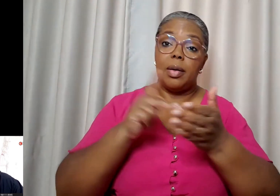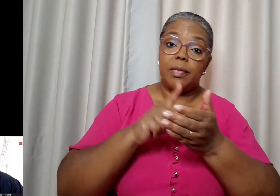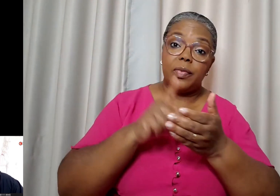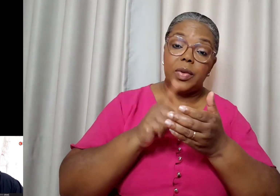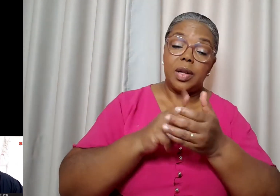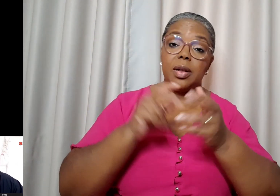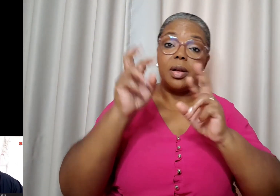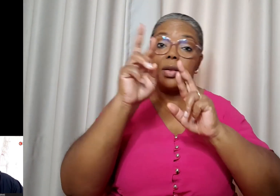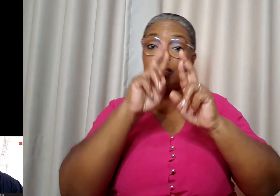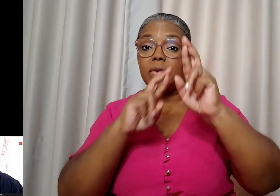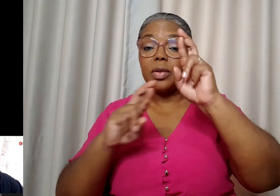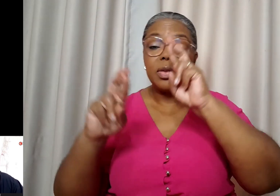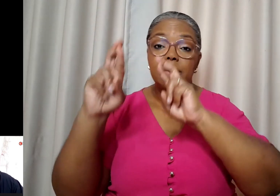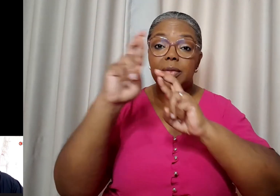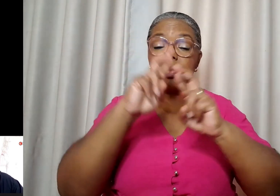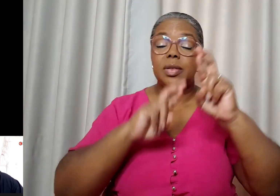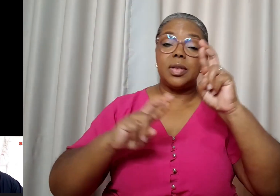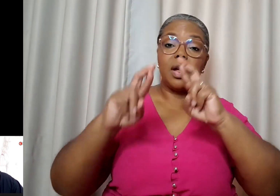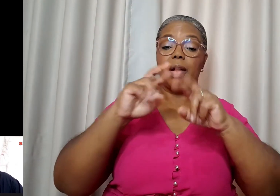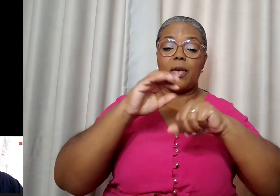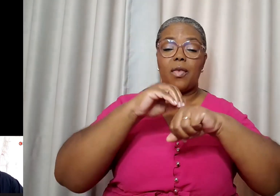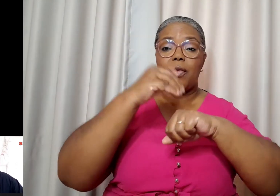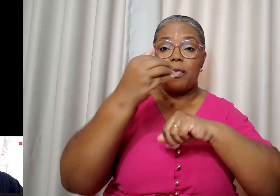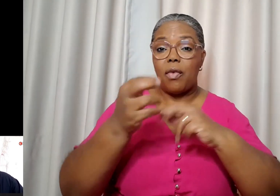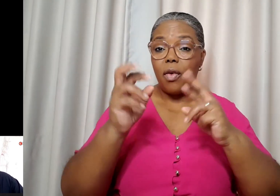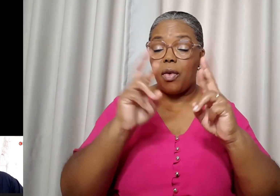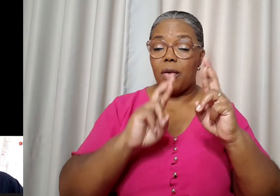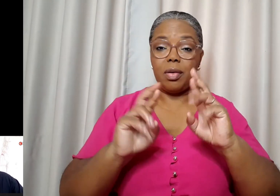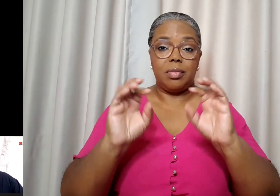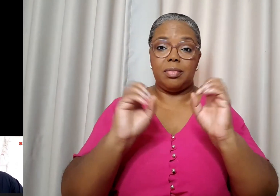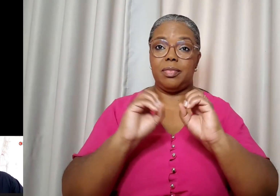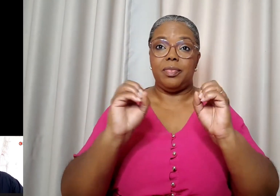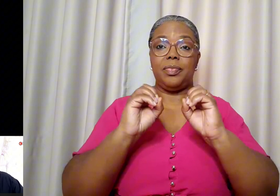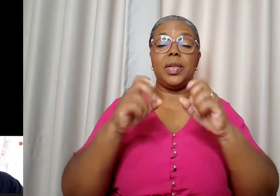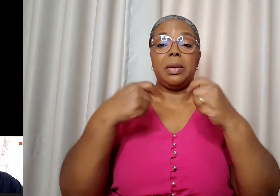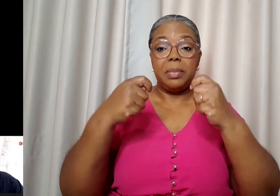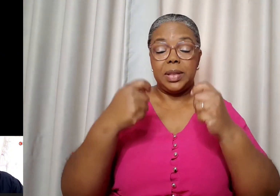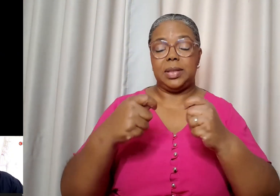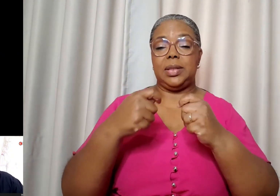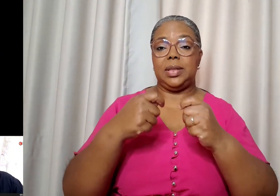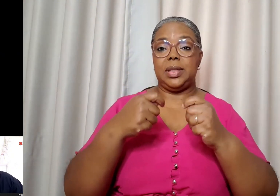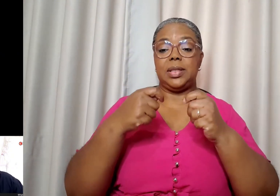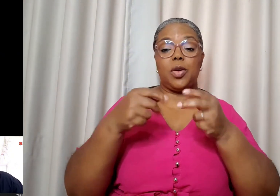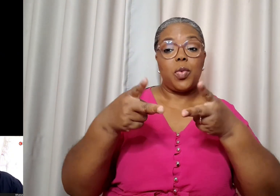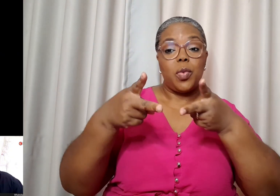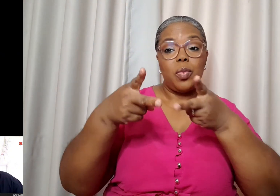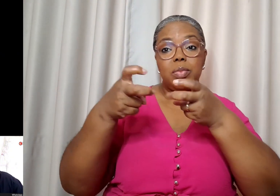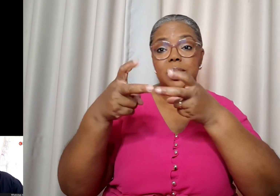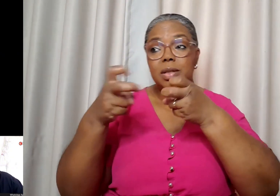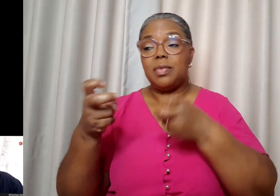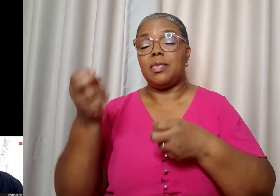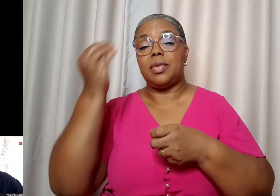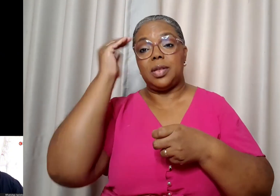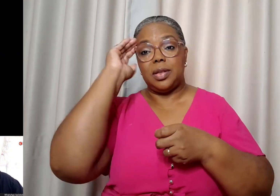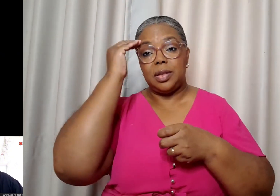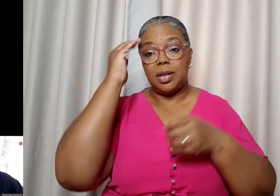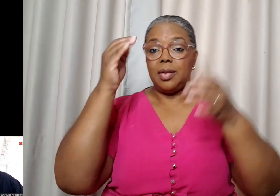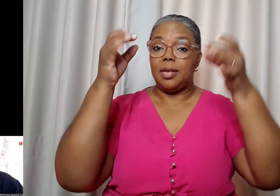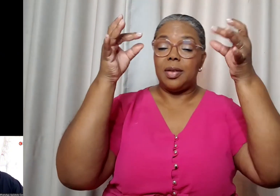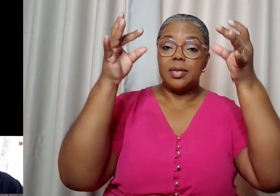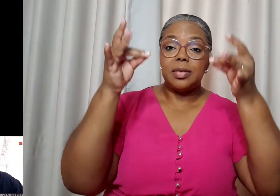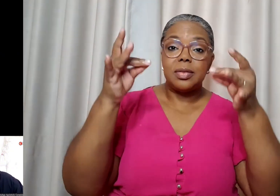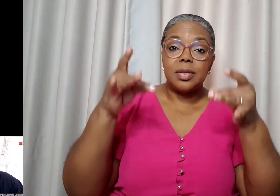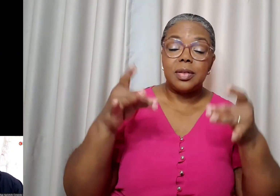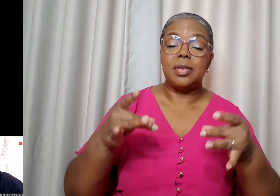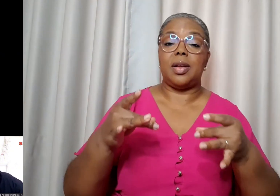situação fora da situação. Eu tenho que entrar na situação para analisar o que está acontecendo. Então, os